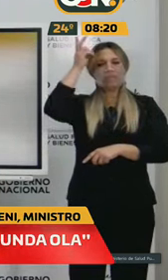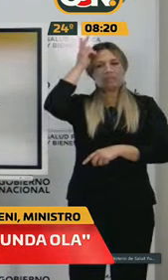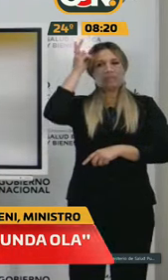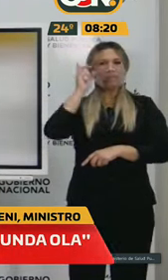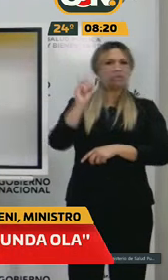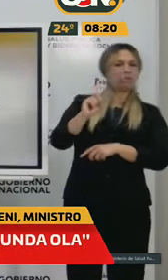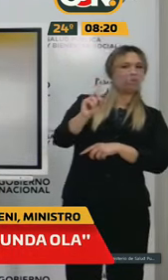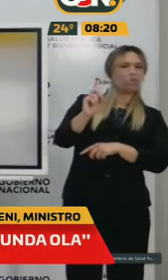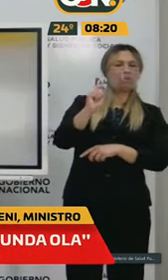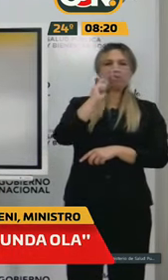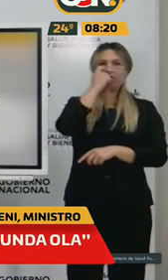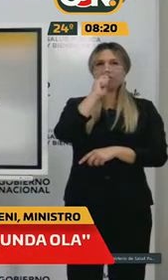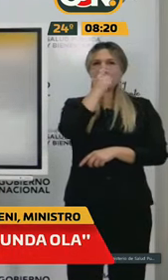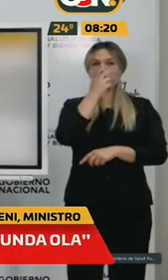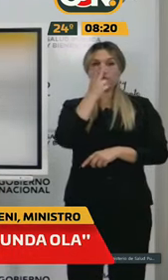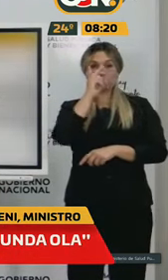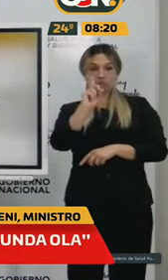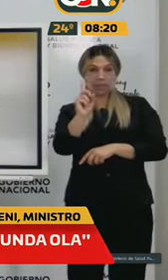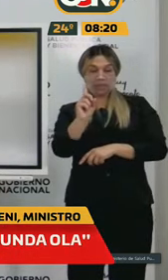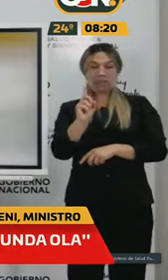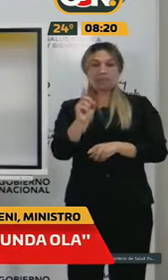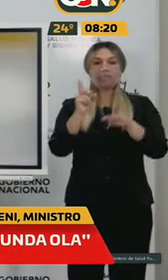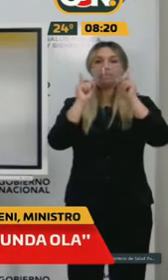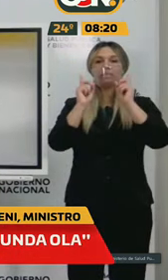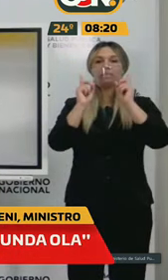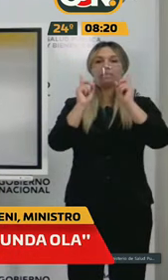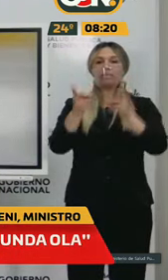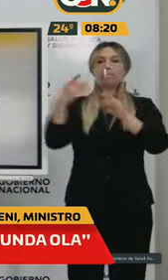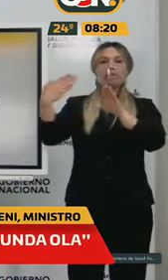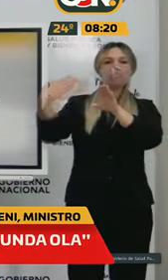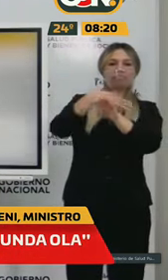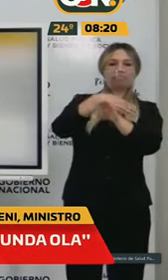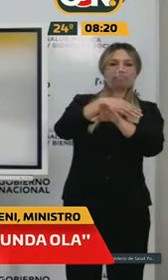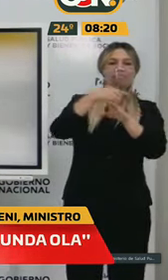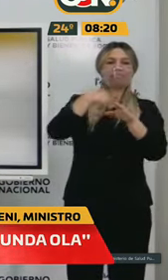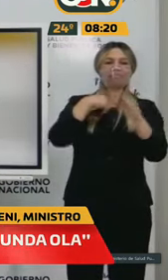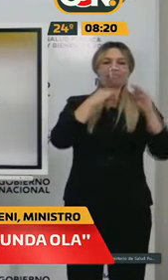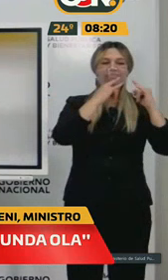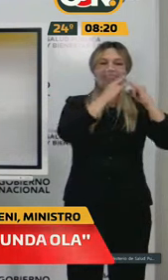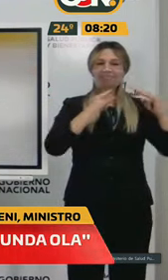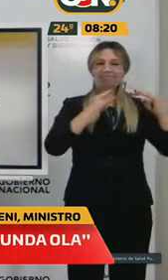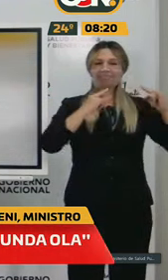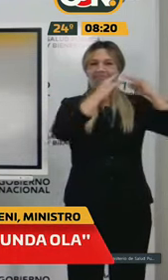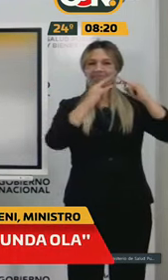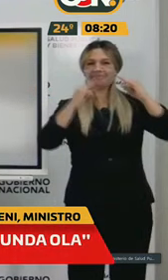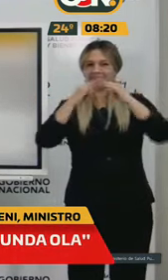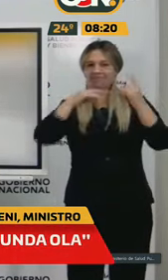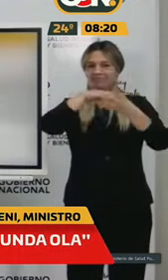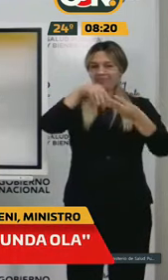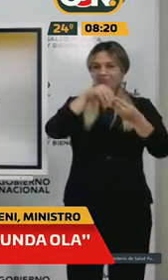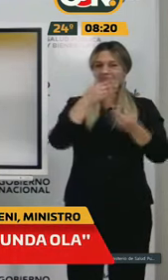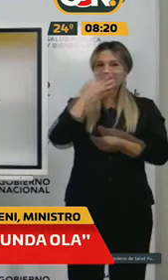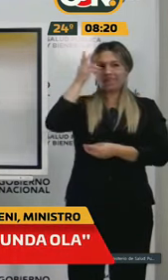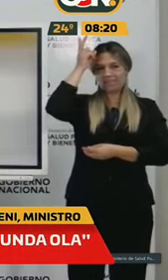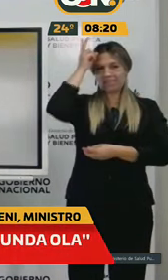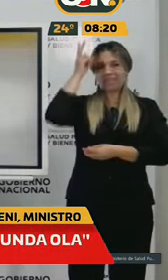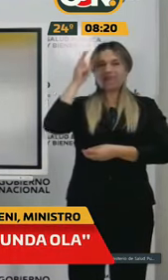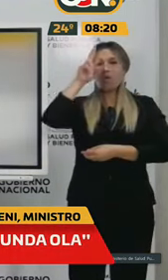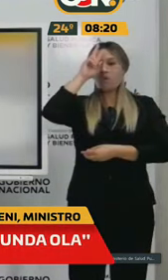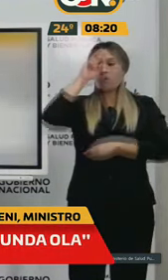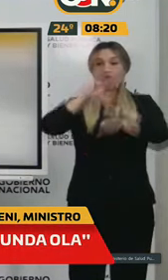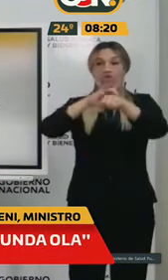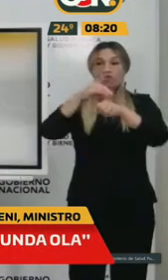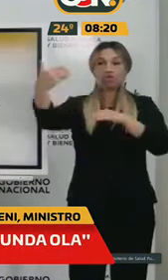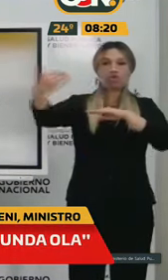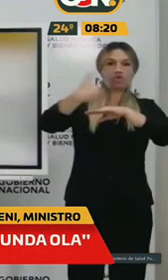de muestras y a la entrada incluso de personal en algunas comunidades. Nosotros vamos a seguir haciendo el esfuerzo a través del